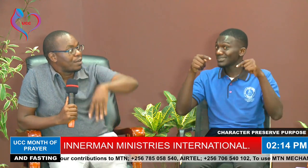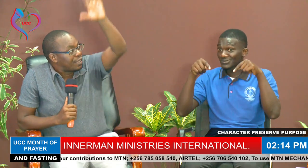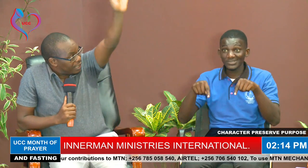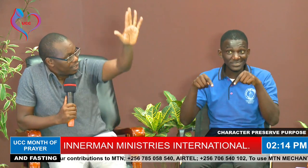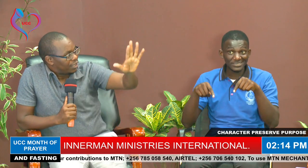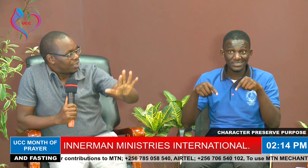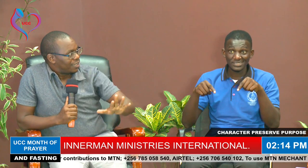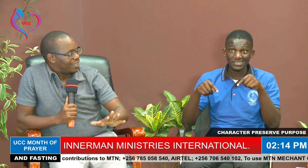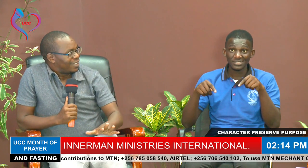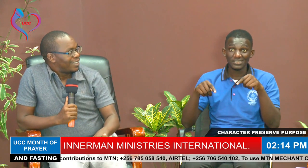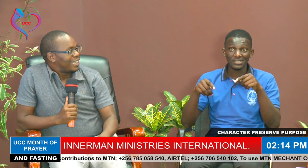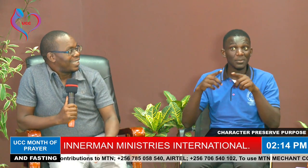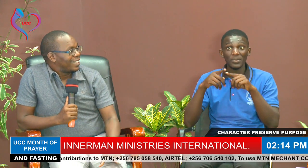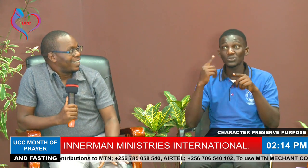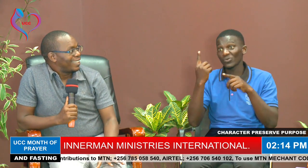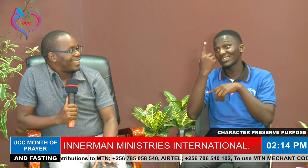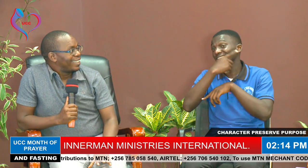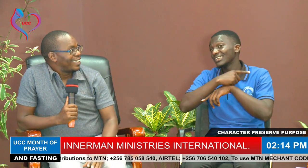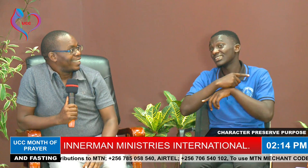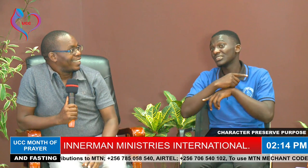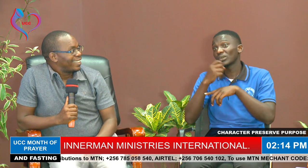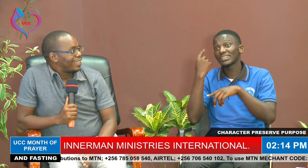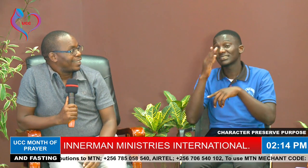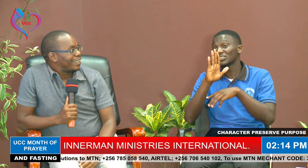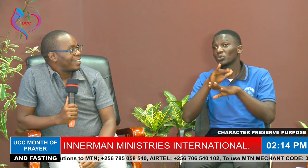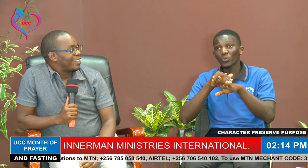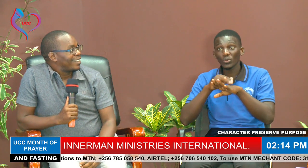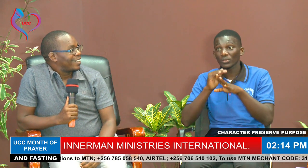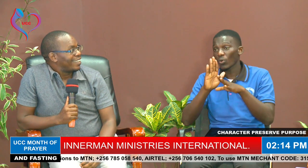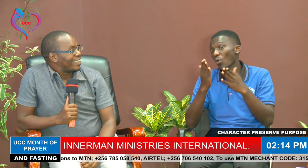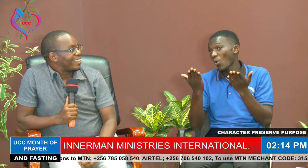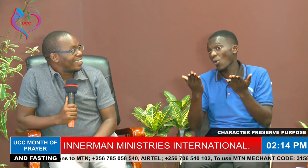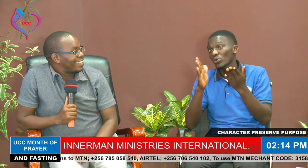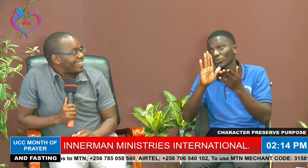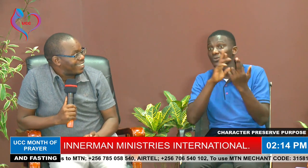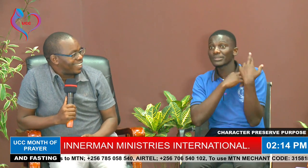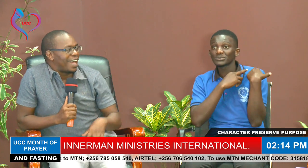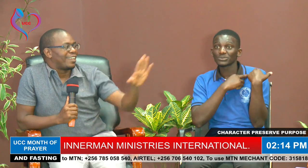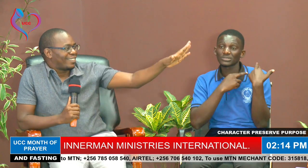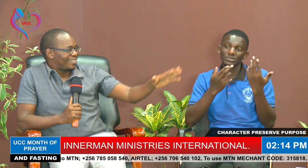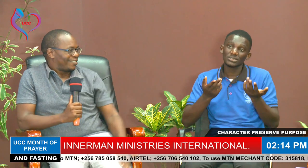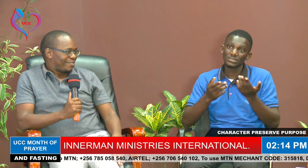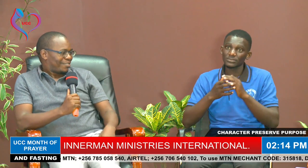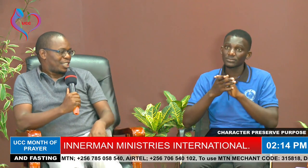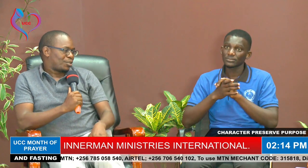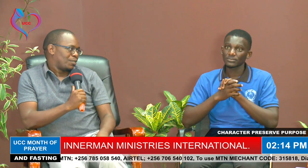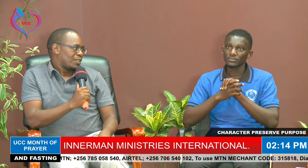one day. And one day you realize your calling, and it will be actually today of then. Checho,